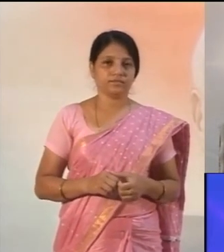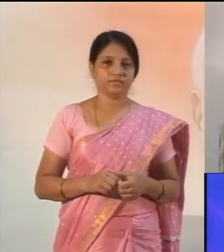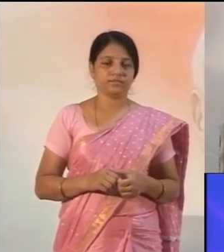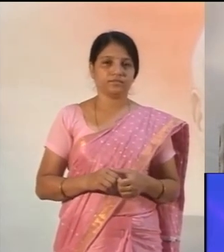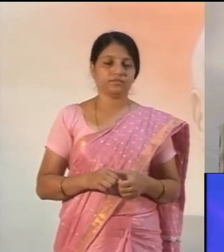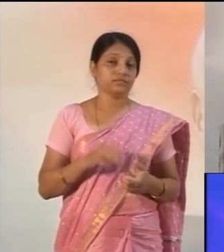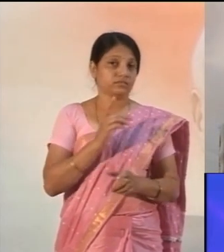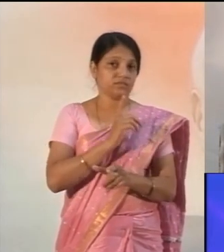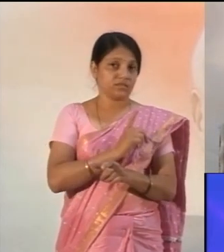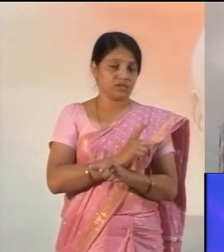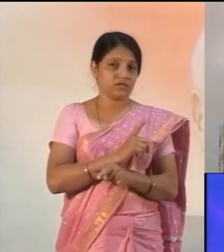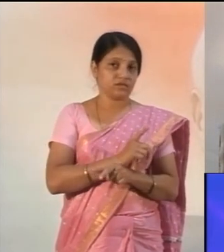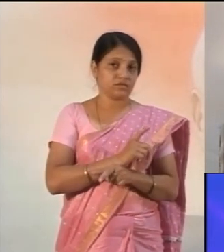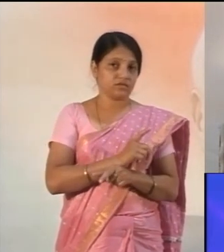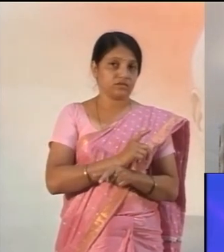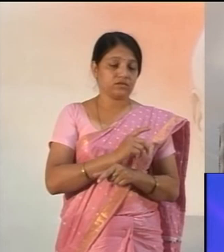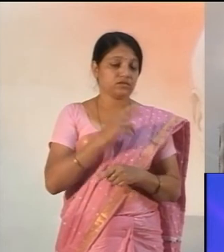टीचर्स की बात को सम्मान दें,